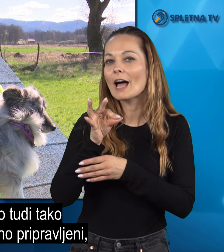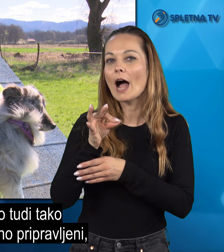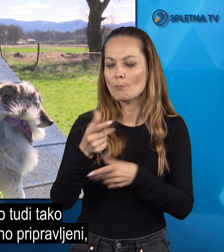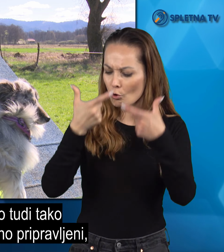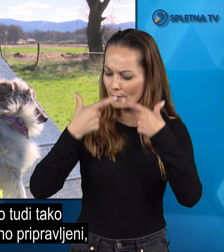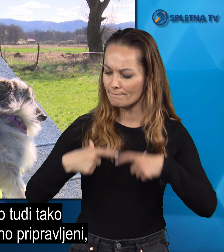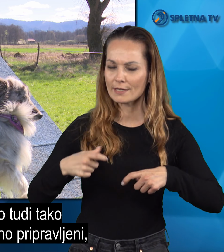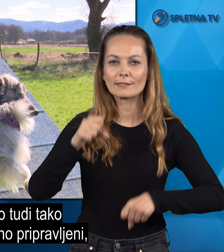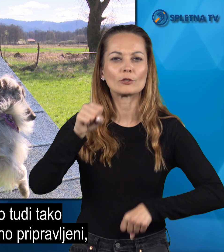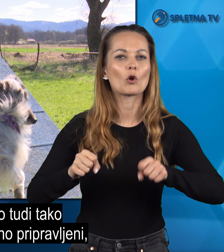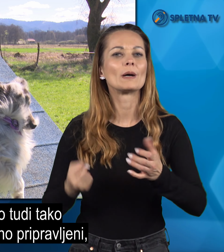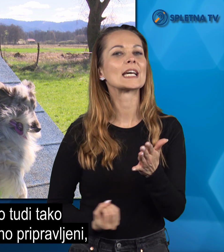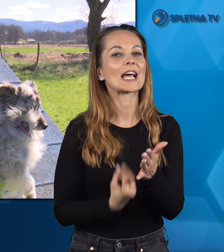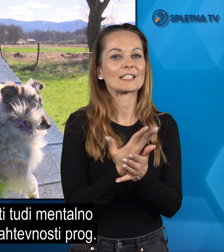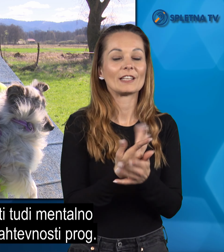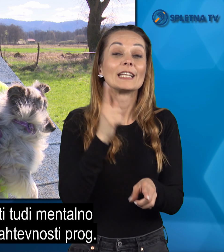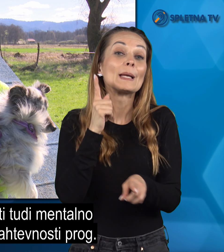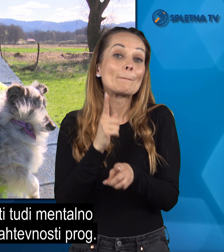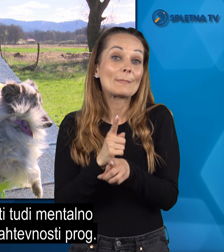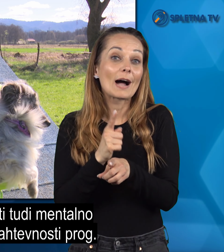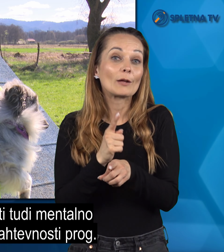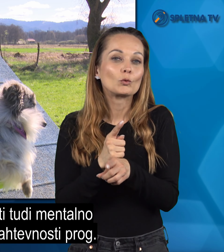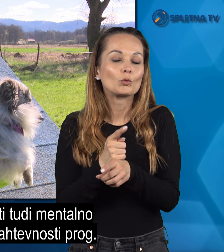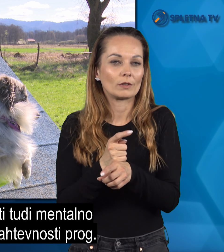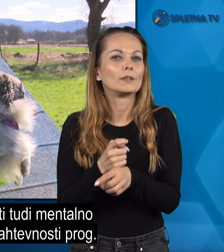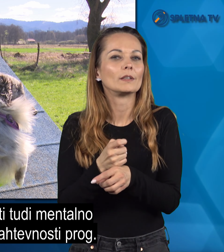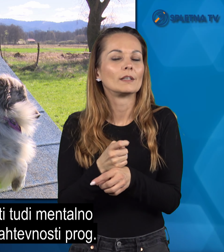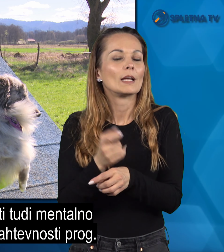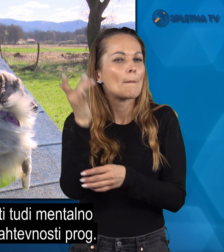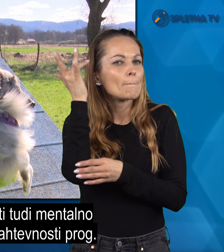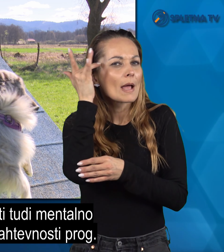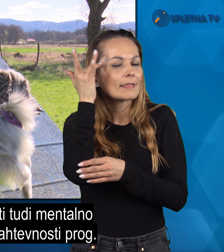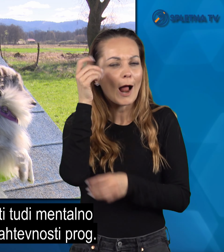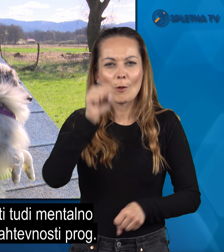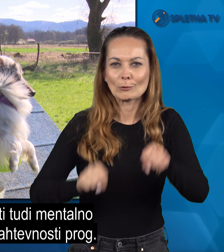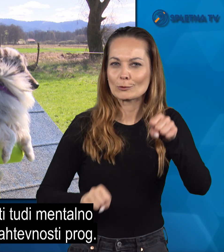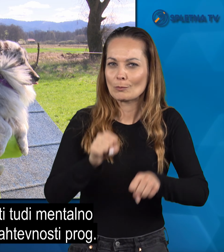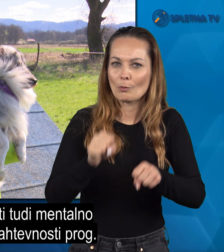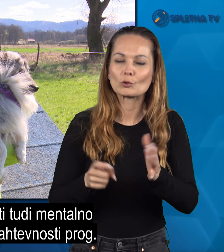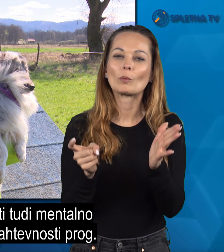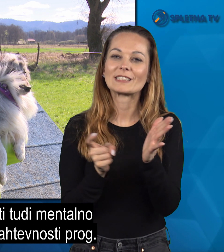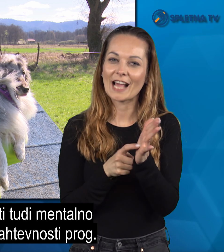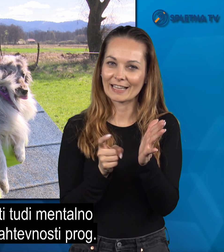najbolje fizično pripravljeni, razviti, pa hkrati tudi mentalno sposobni